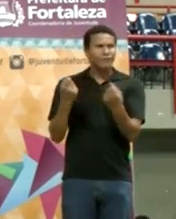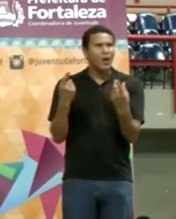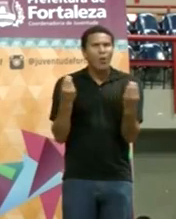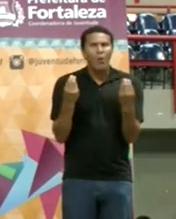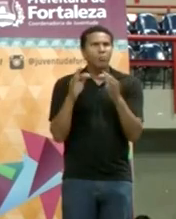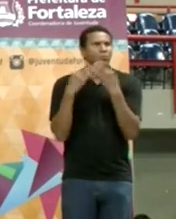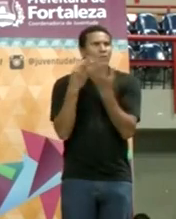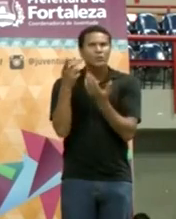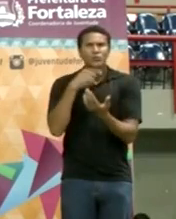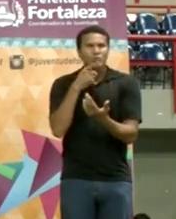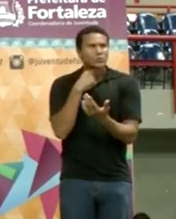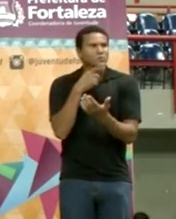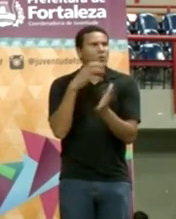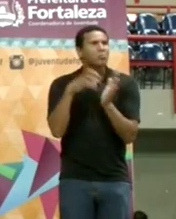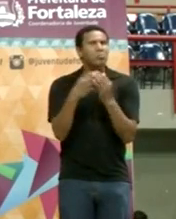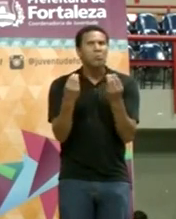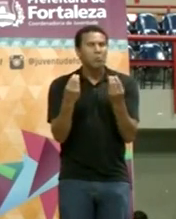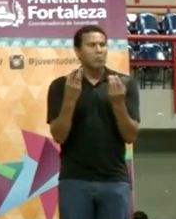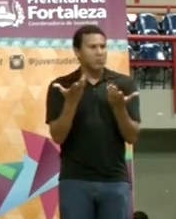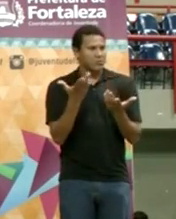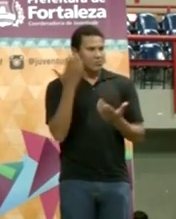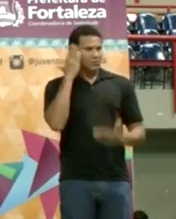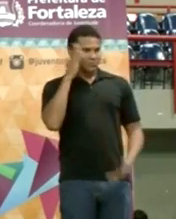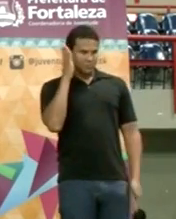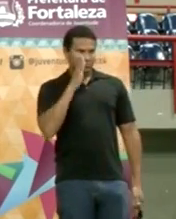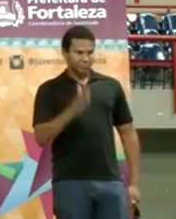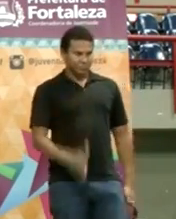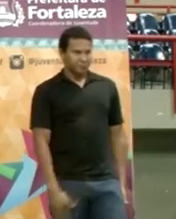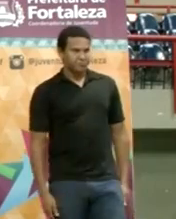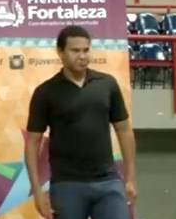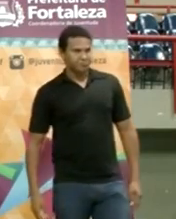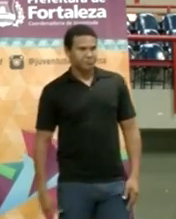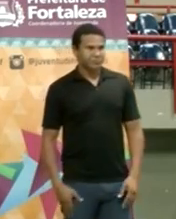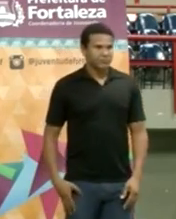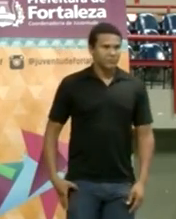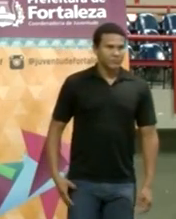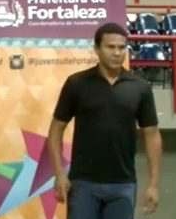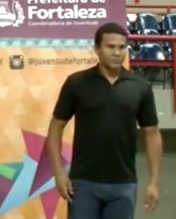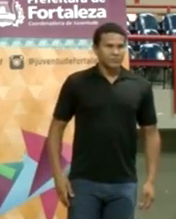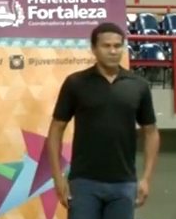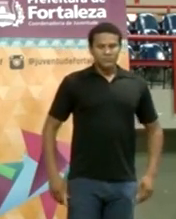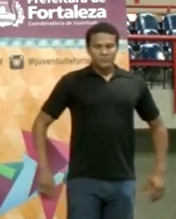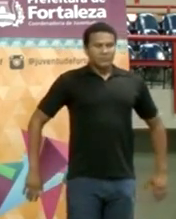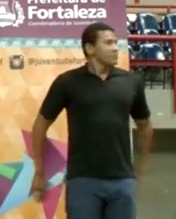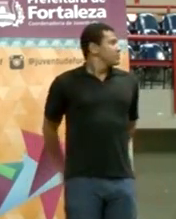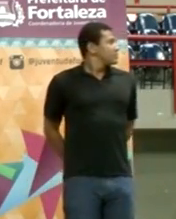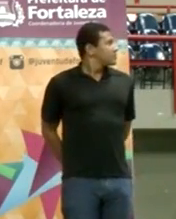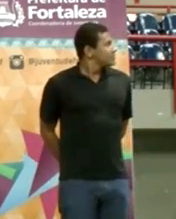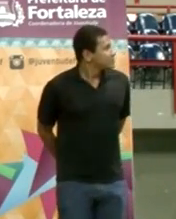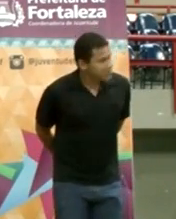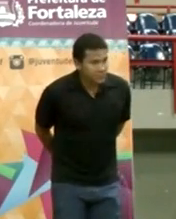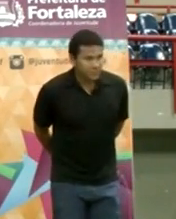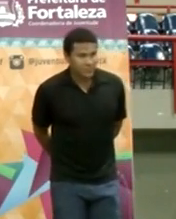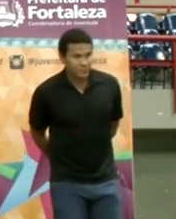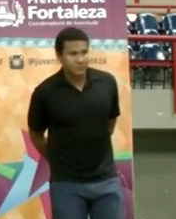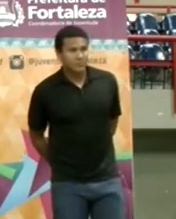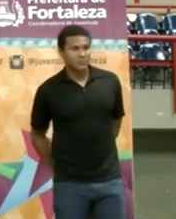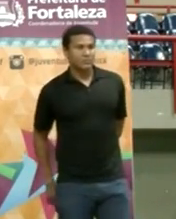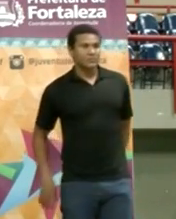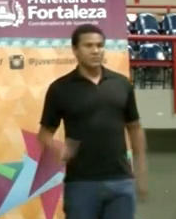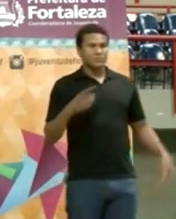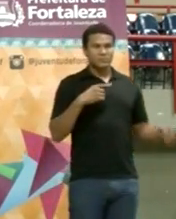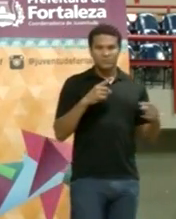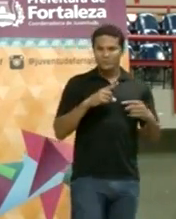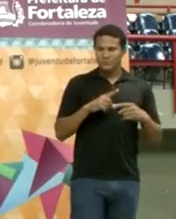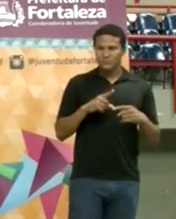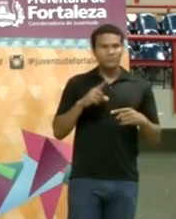certo? Aí preste atenção, é um videozinho, mas antes, pega aí o material de vocês, tá? Para mim pegar